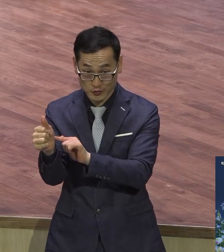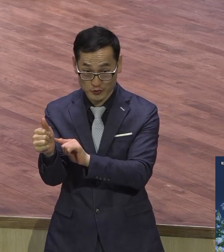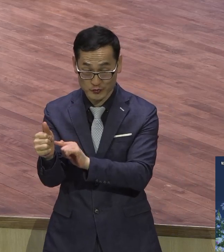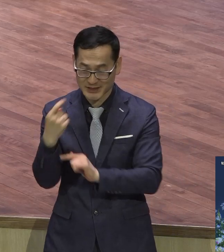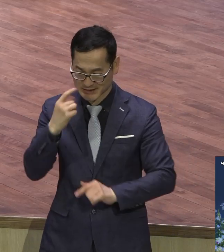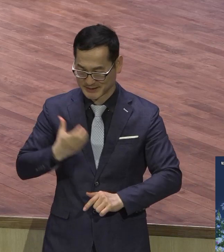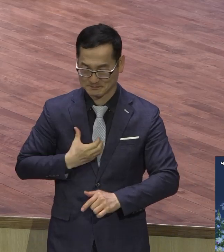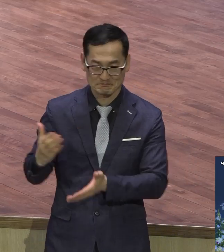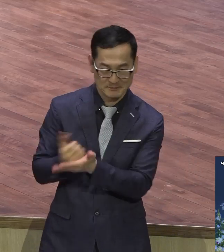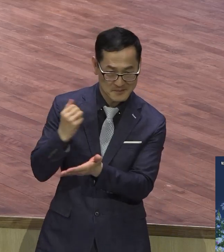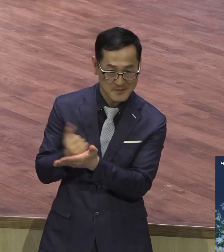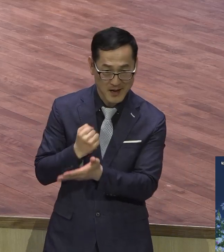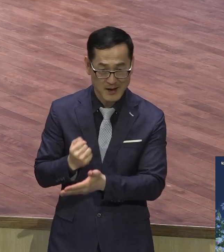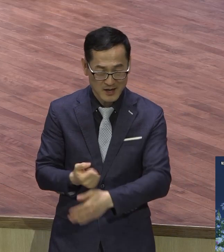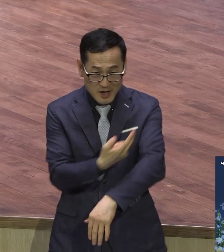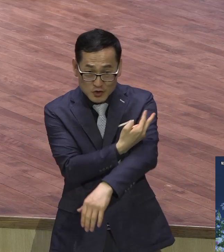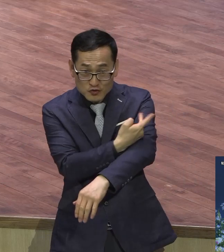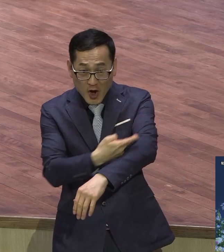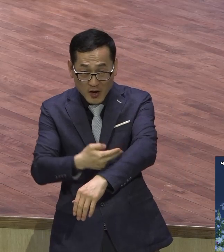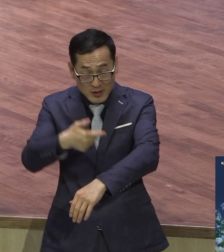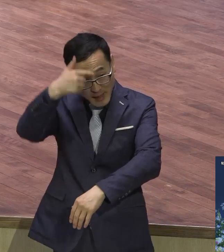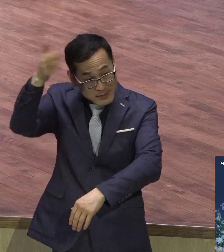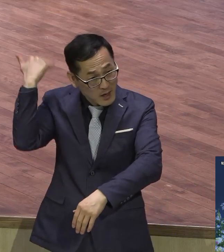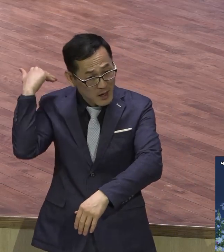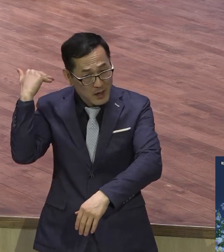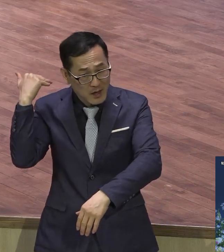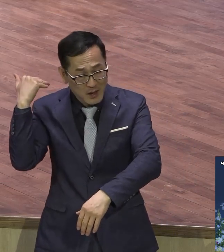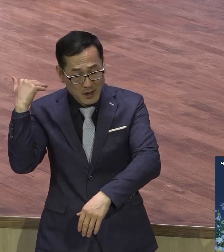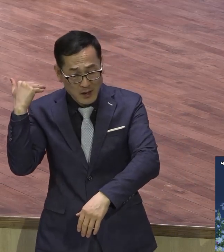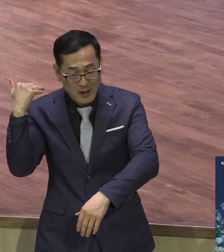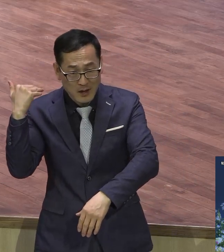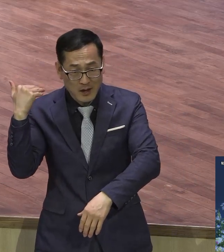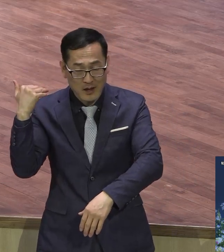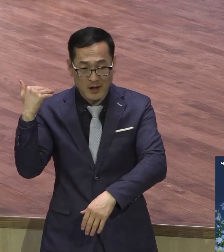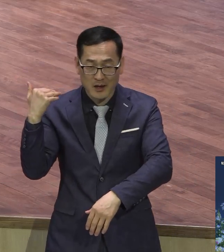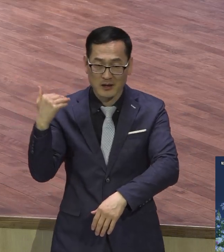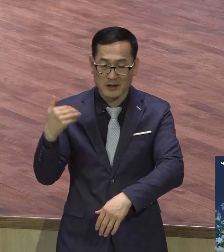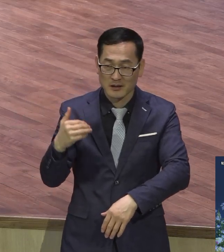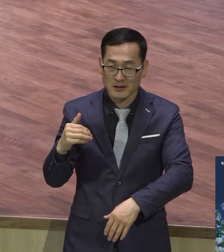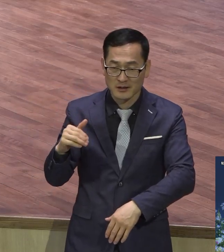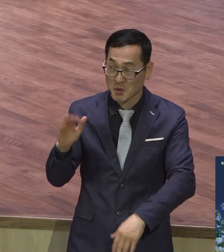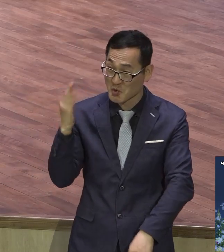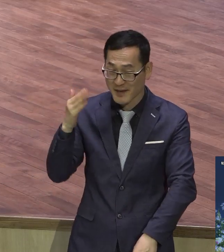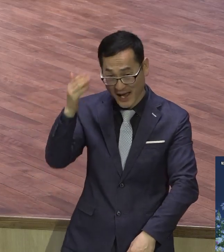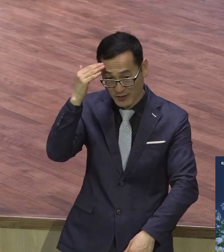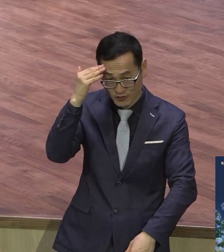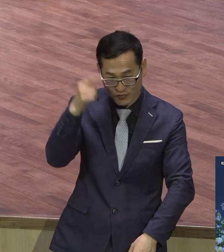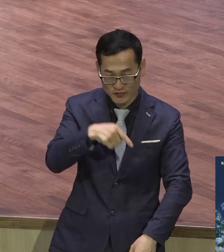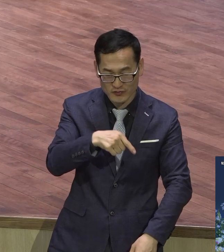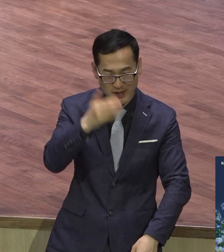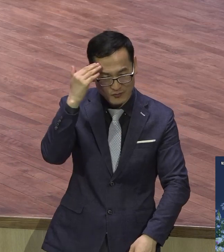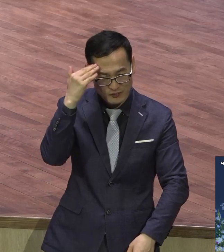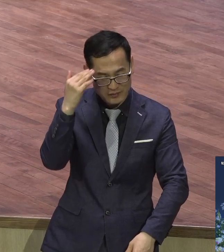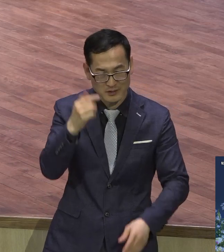우리나라 수영의 간판이었느냐. 아시아의 물개, 조오련 선수입니다.